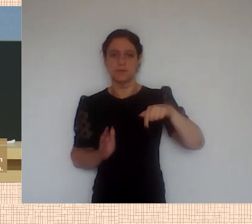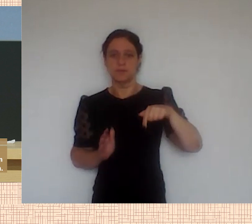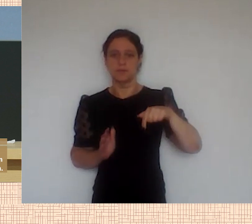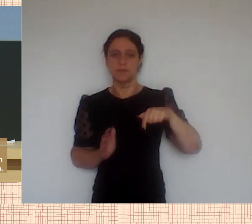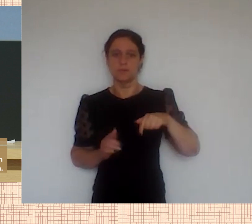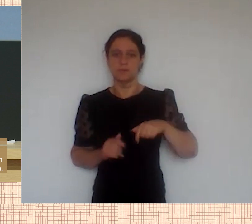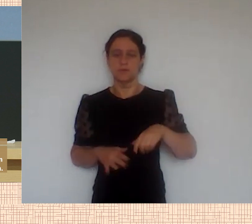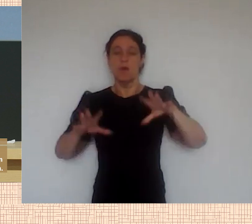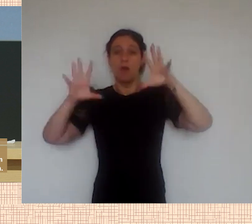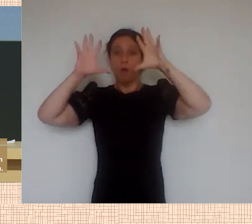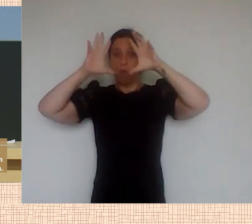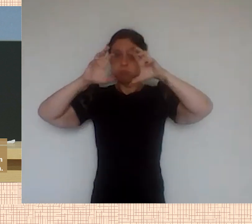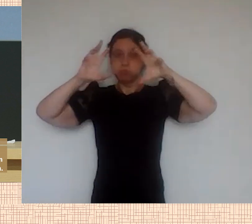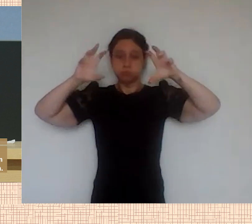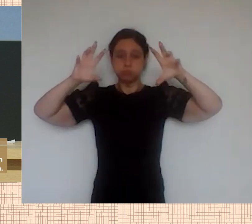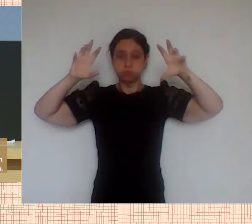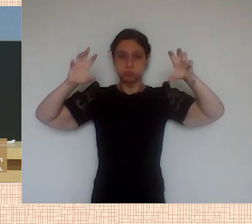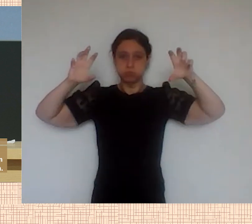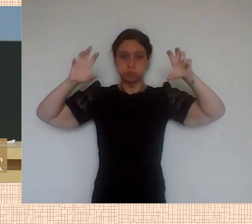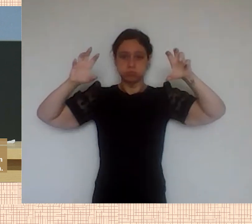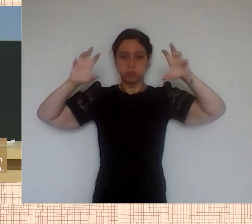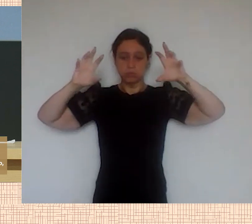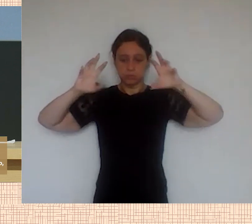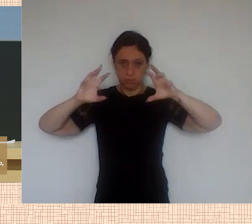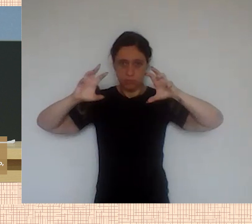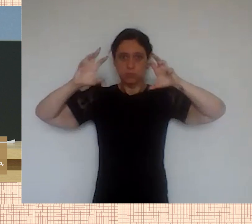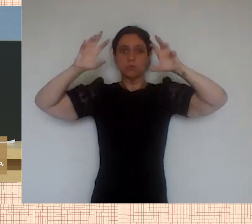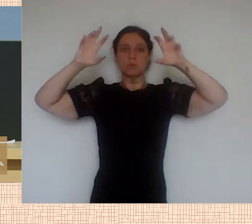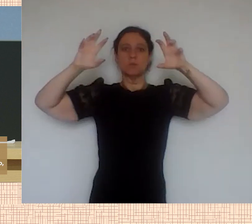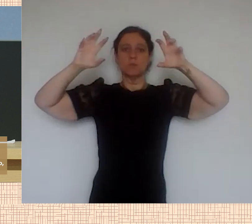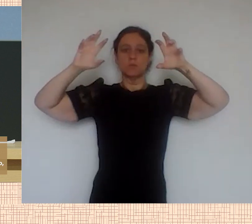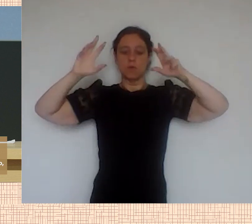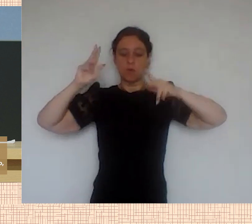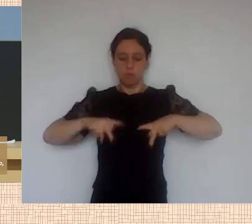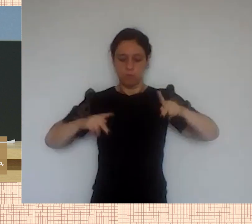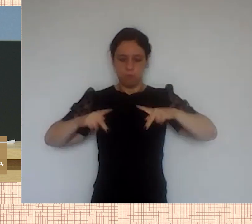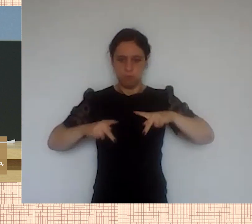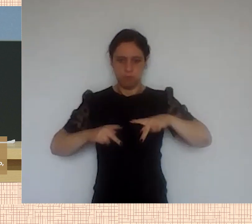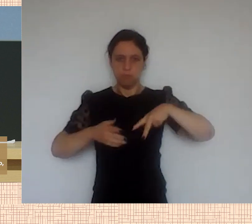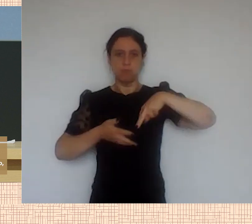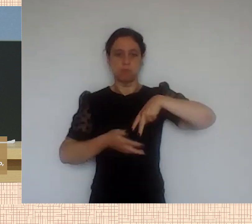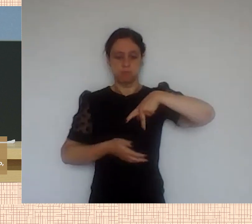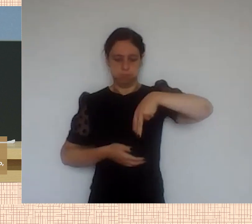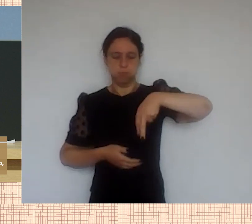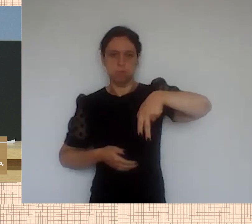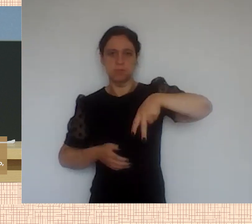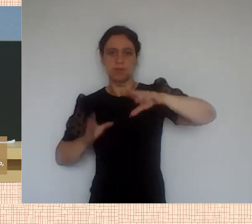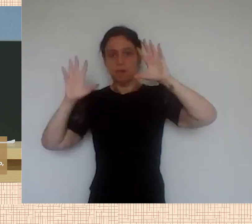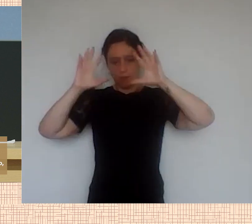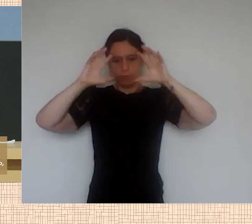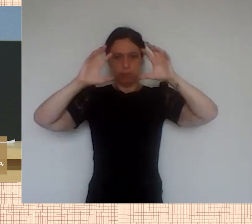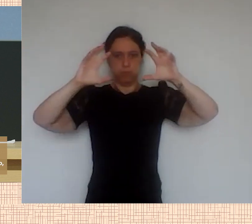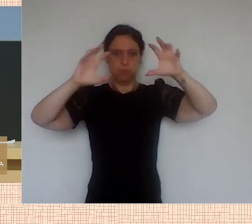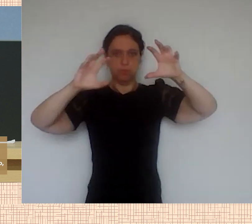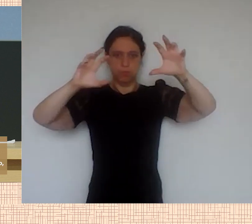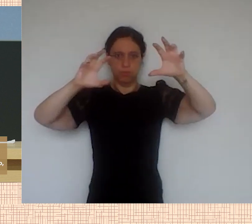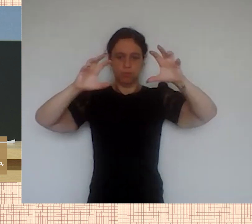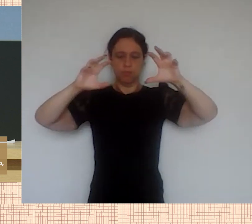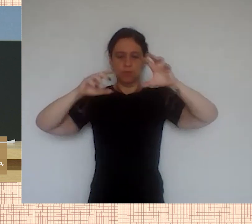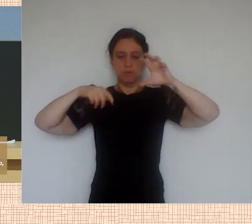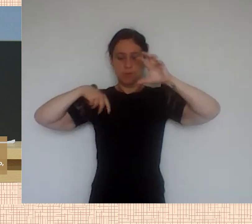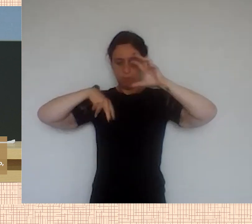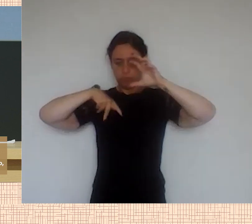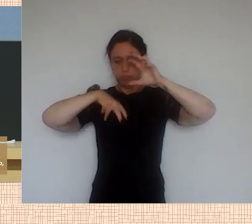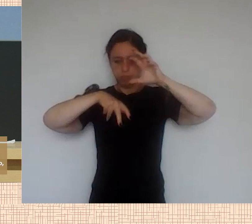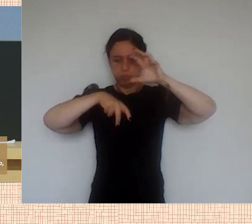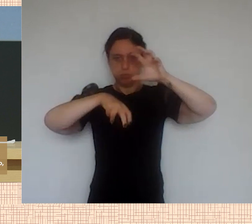filhos de Israel se acampavam, segundo o mandado do Senhor. Vou chamar a atenção para essa palavra, é